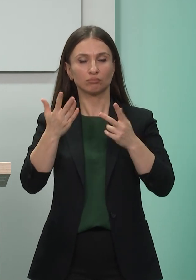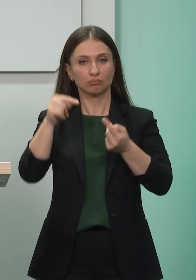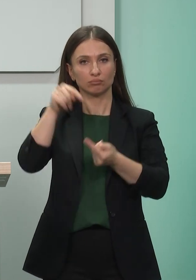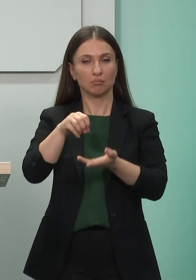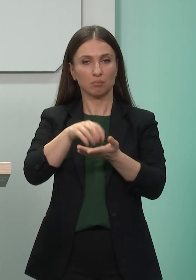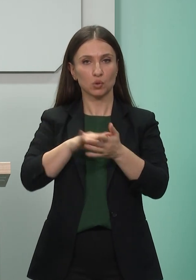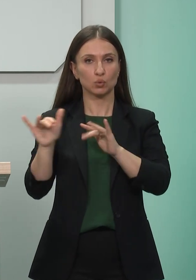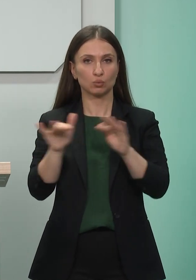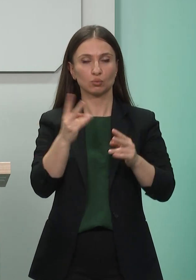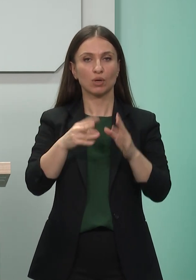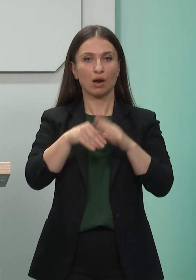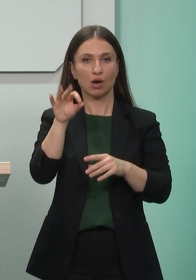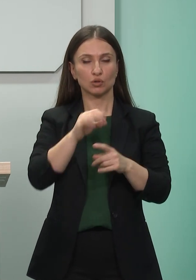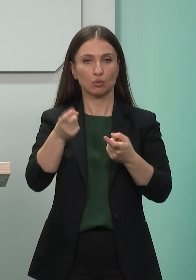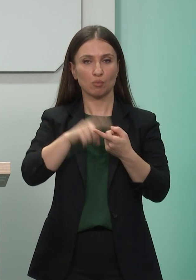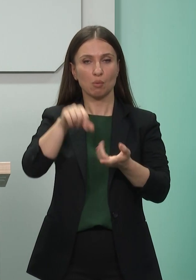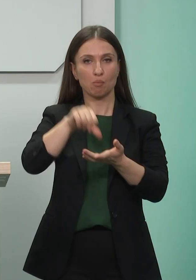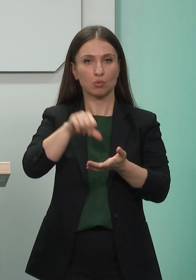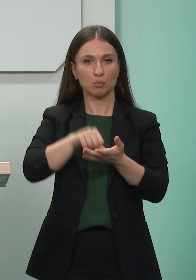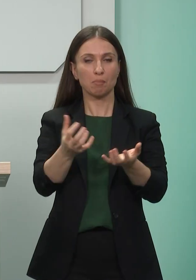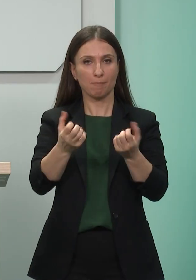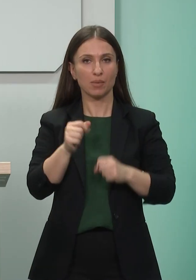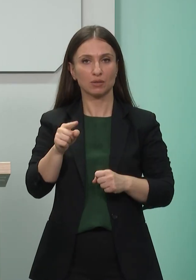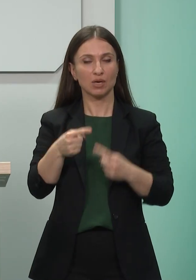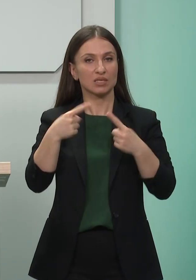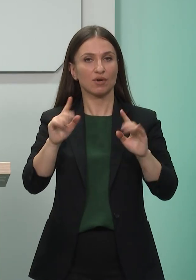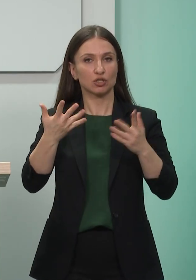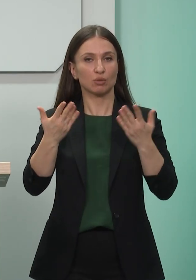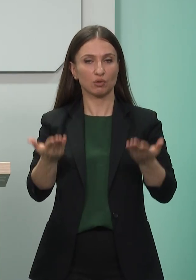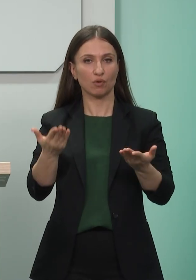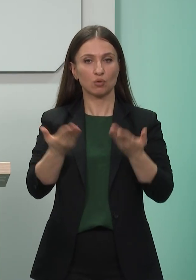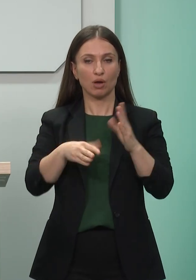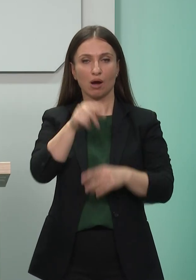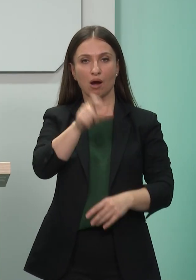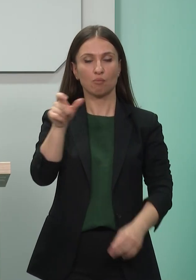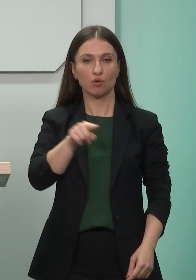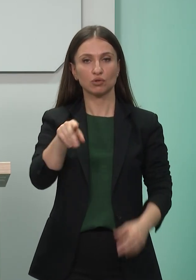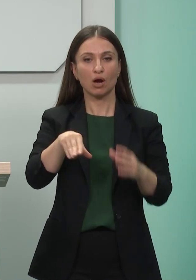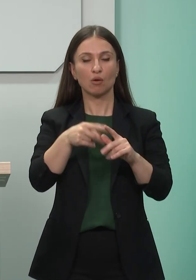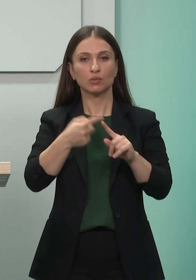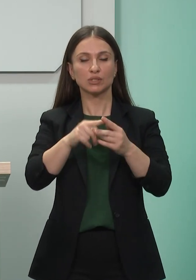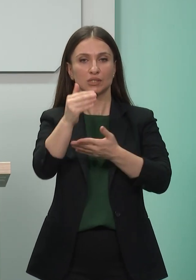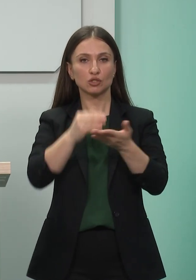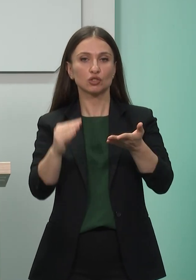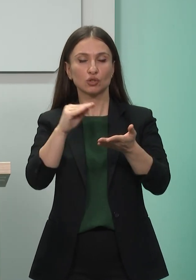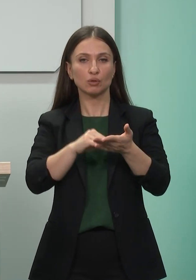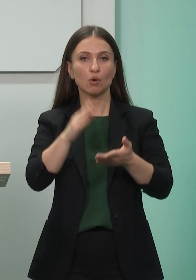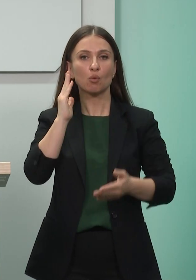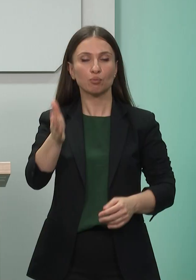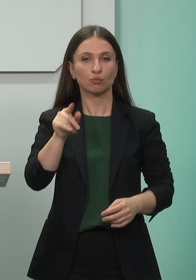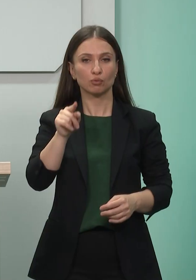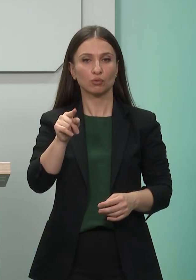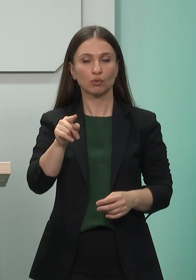შესაბამისი პროცედურები არჩევნებში მონაწილეობის მიზნით. სხვა შემთხვევაში ამომრჩეველი ამომრჩეველთა ერთიან სიაში